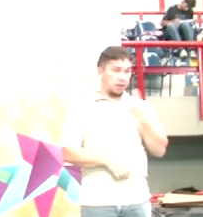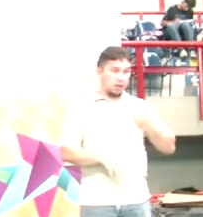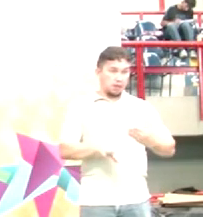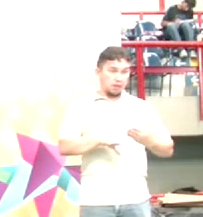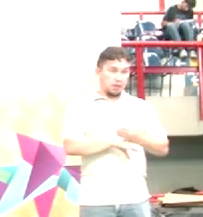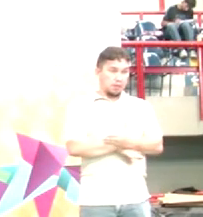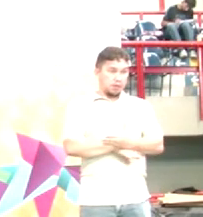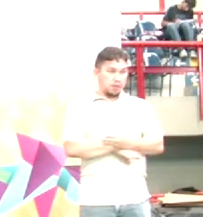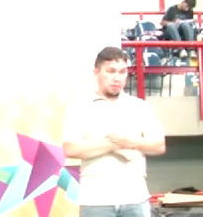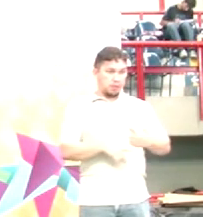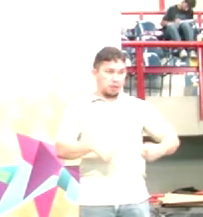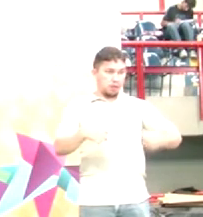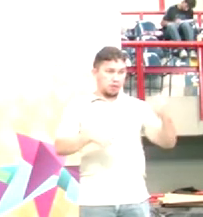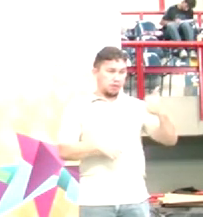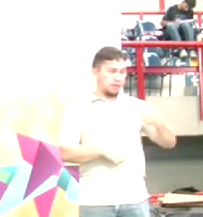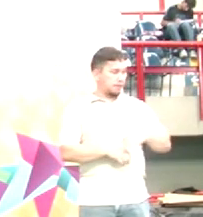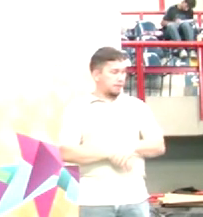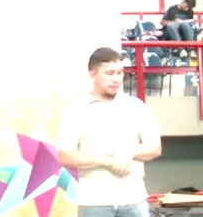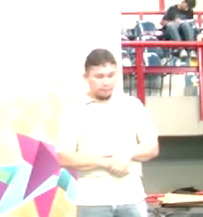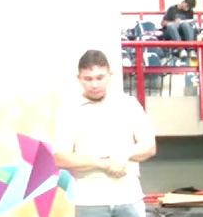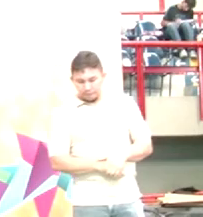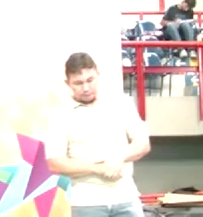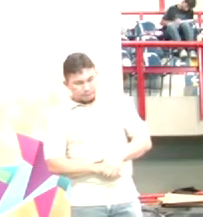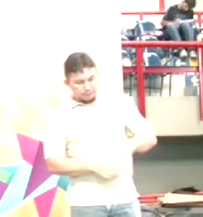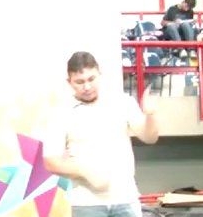participação foi ridícula.